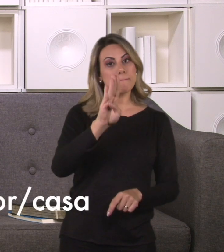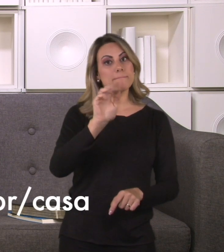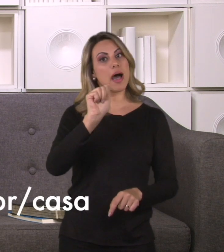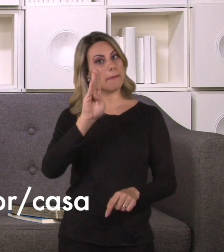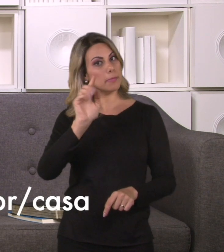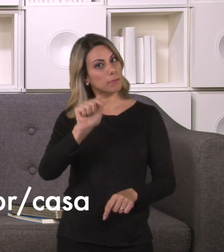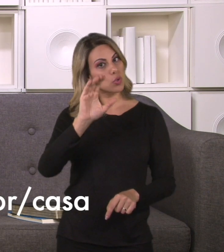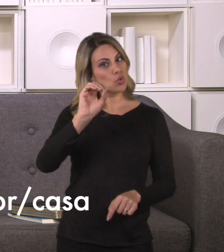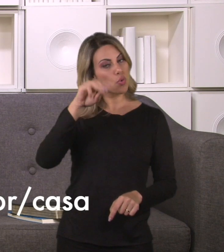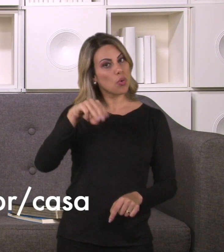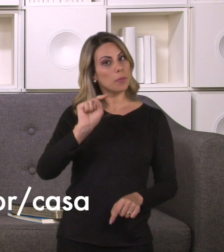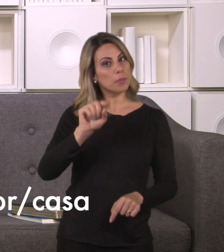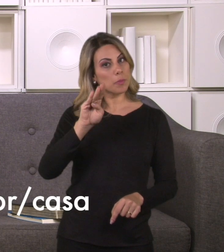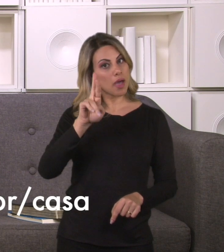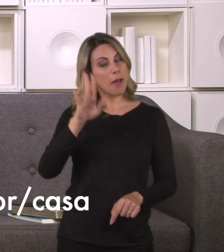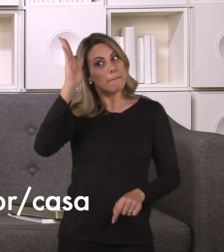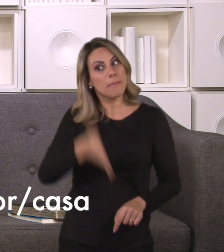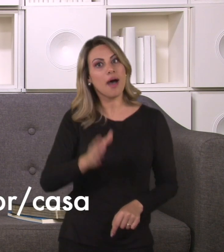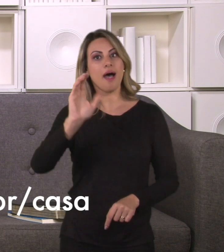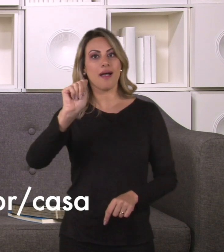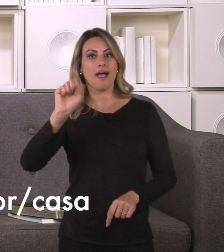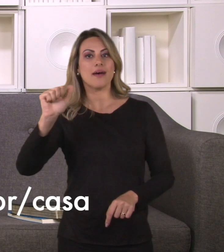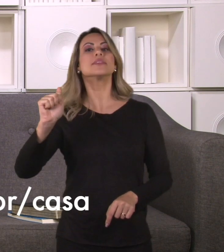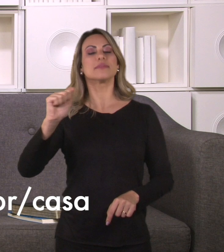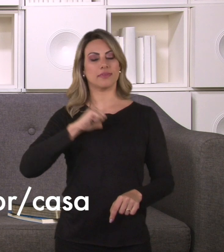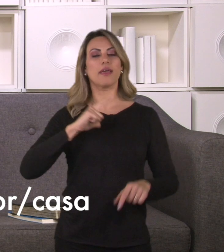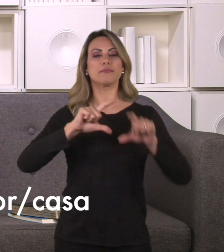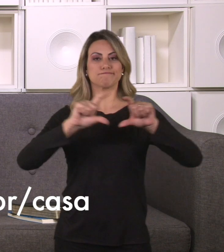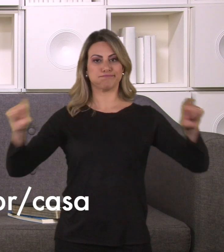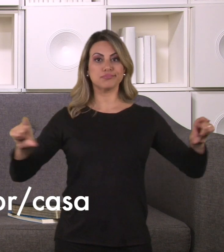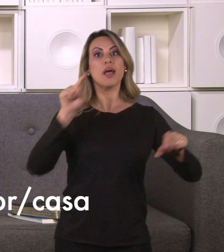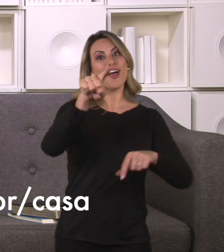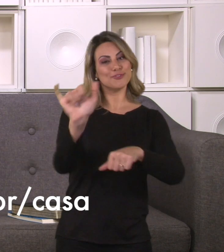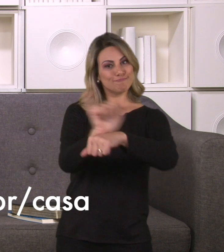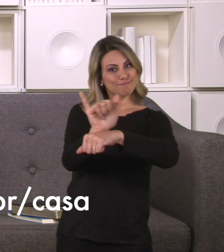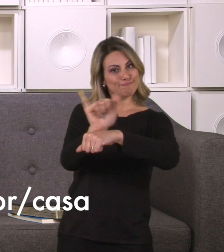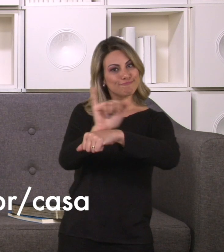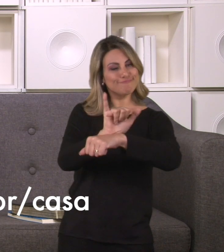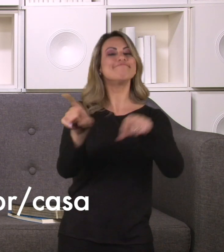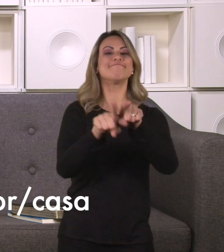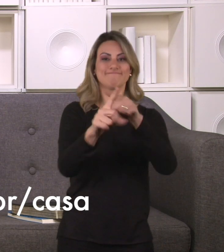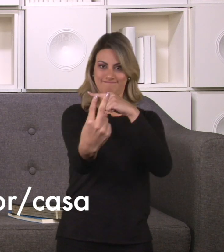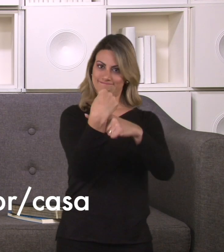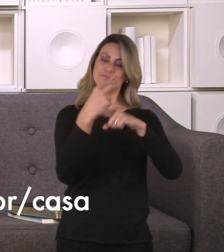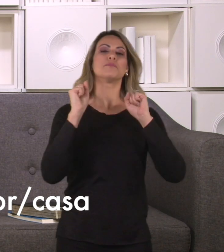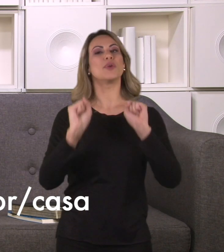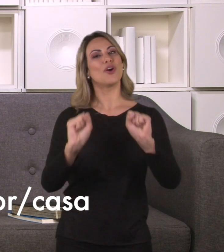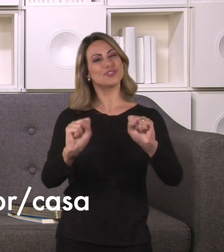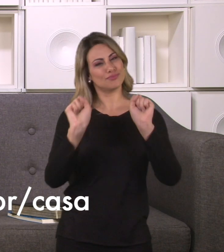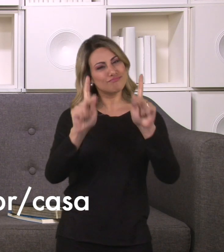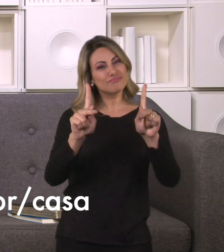ibabe.com.br/casa, aí você tem os vídeos disponíveis e não se esqueça de buscar o link do design de conversa. As sugestões das